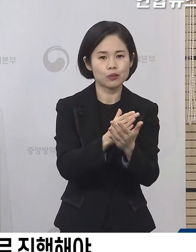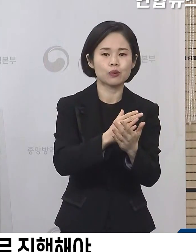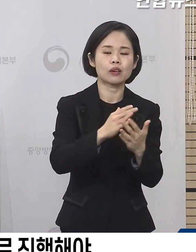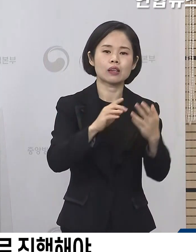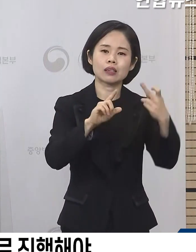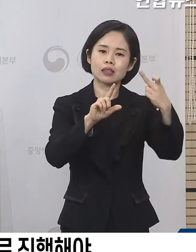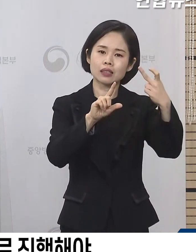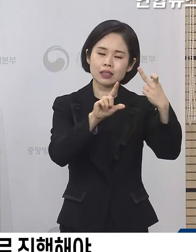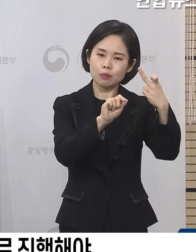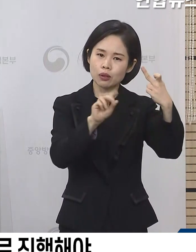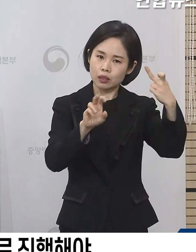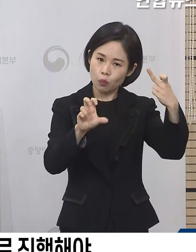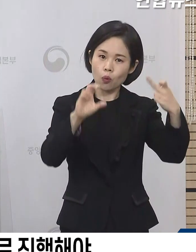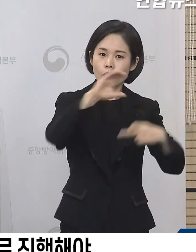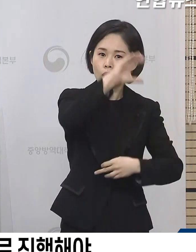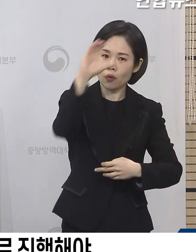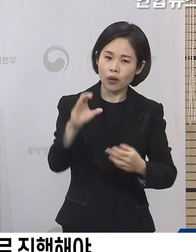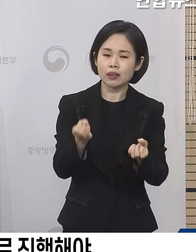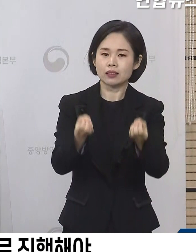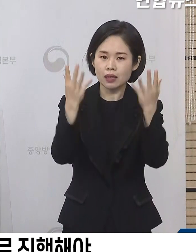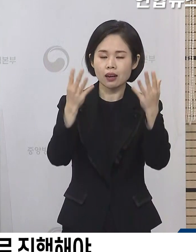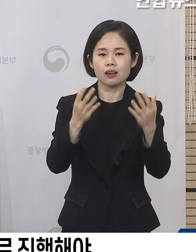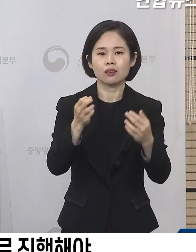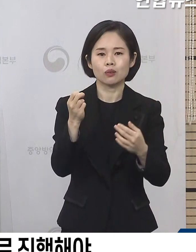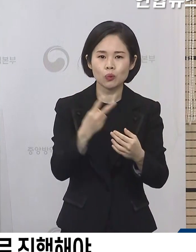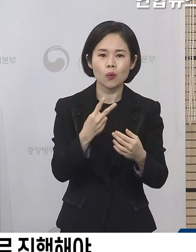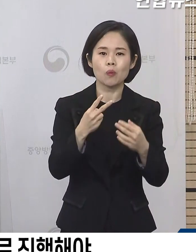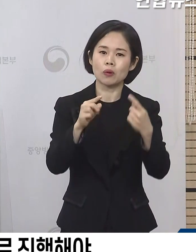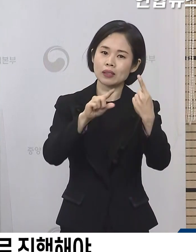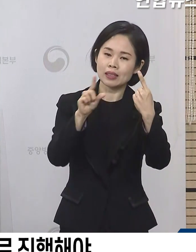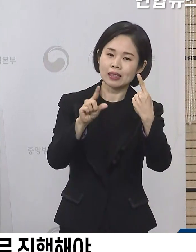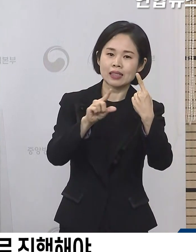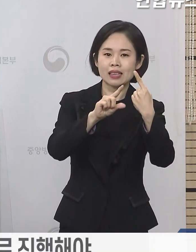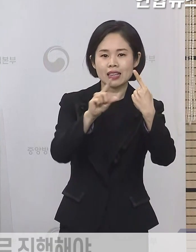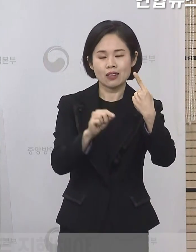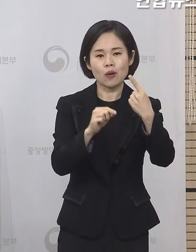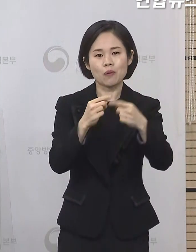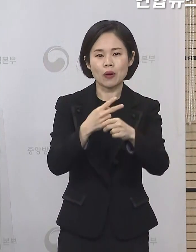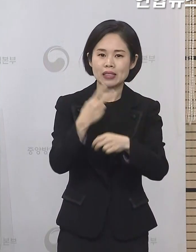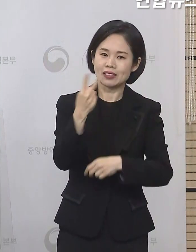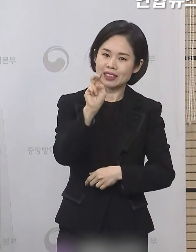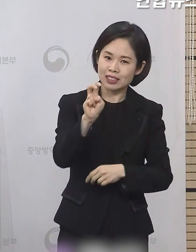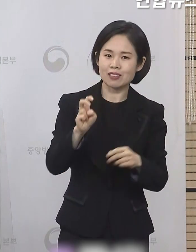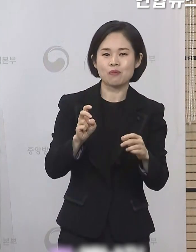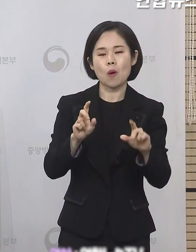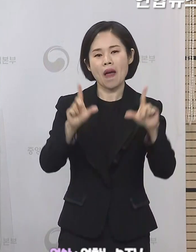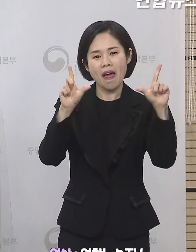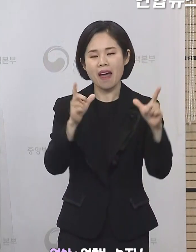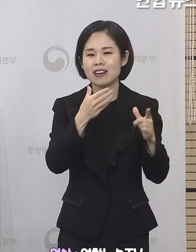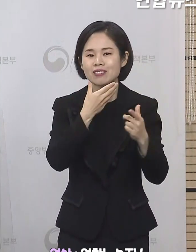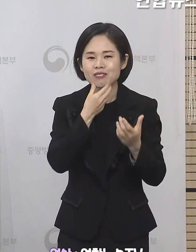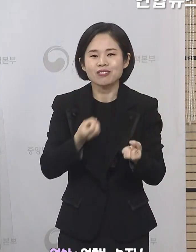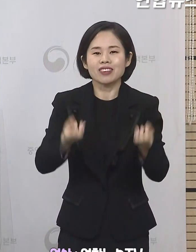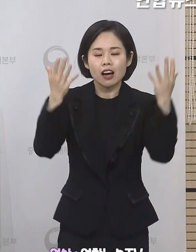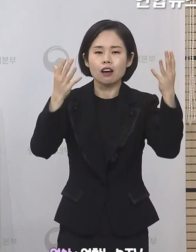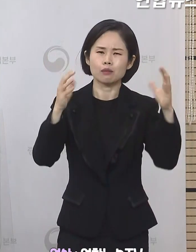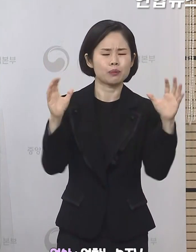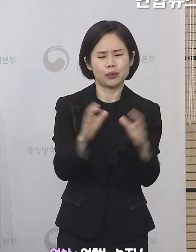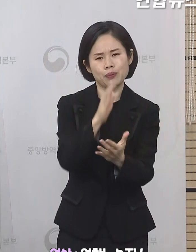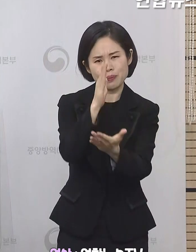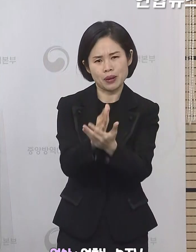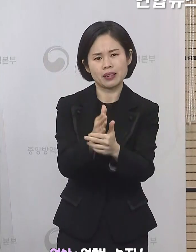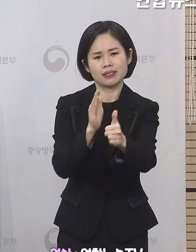종교행사 그리고 신년에 까지도 비대면 으로 진행해 주실 것을 요청 을 드립니다 특히 최근 감염